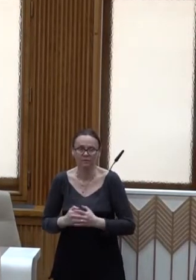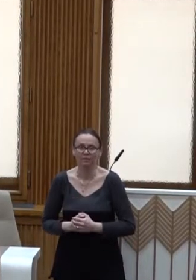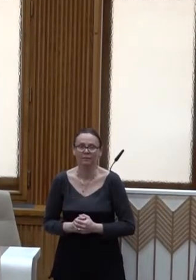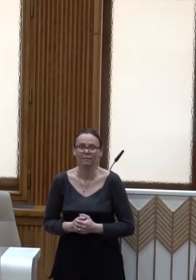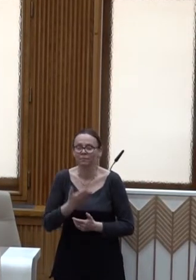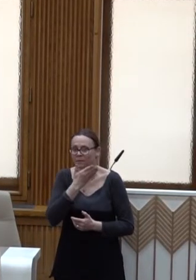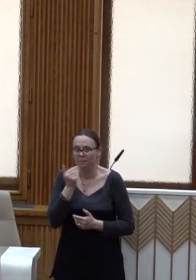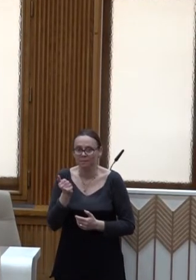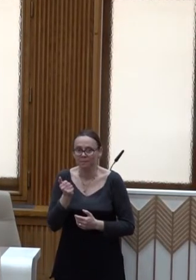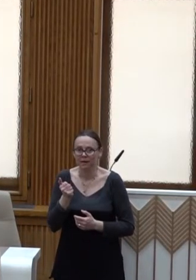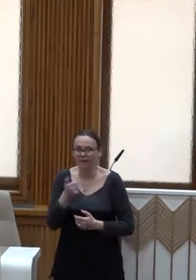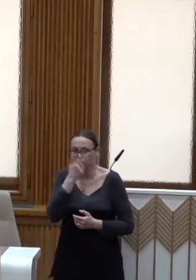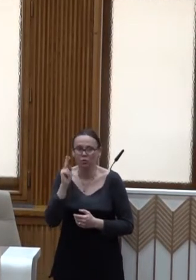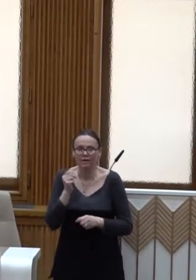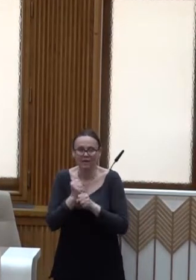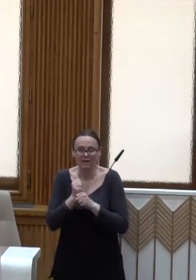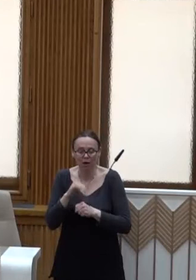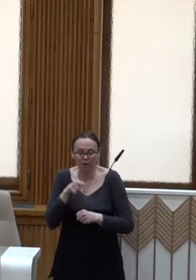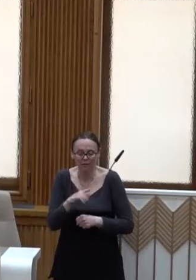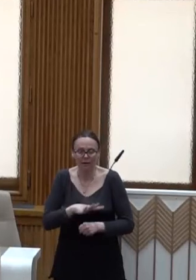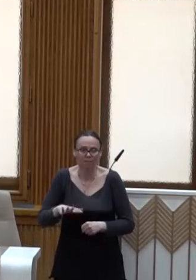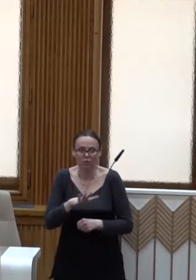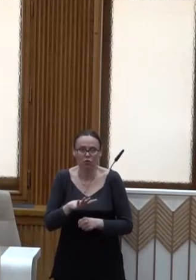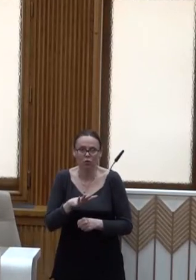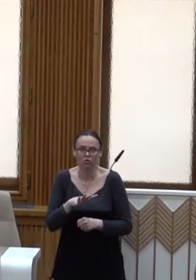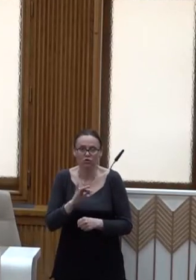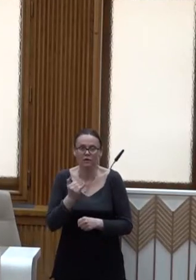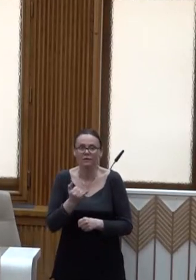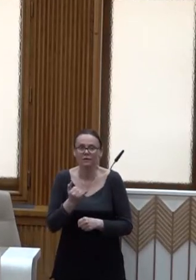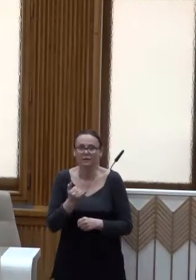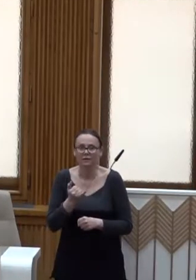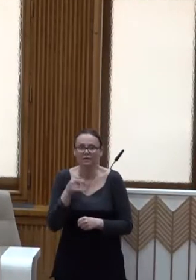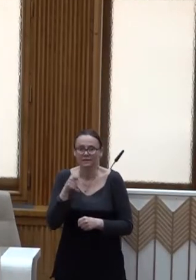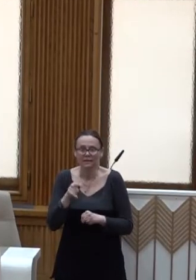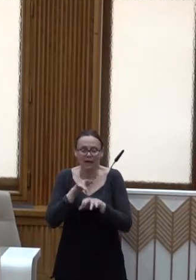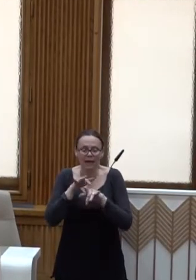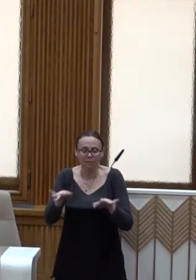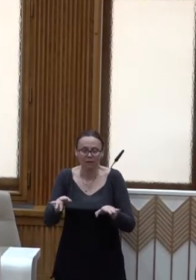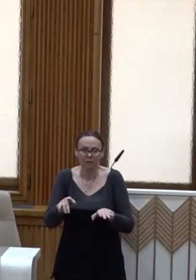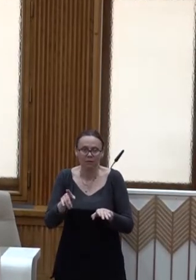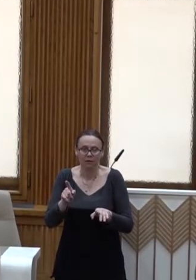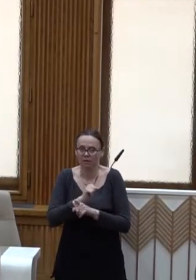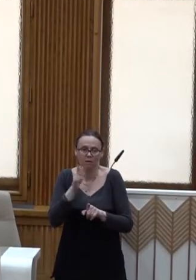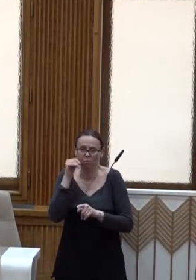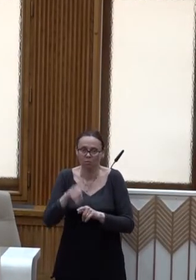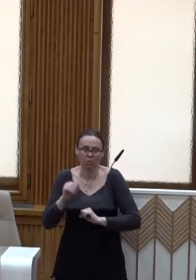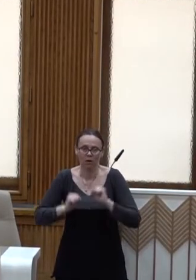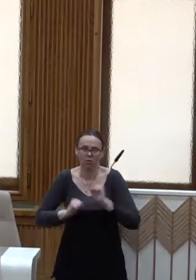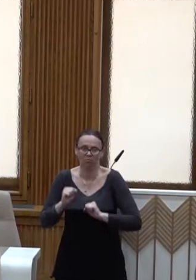Ne, brez ljudi, ki delajo na teh področjih, ne, se te epidemije ne bo dalo